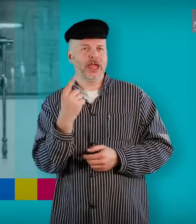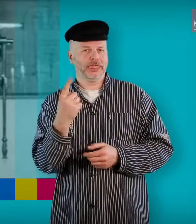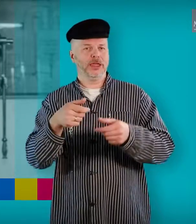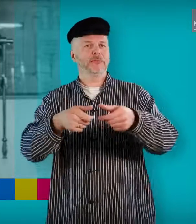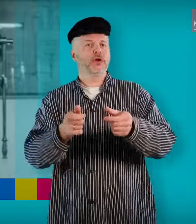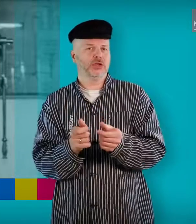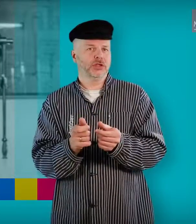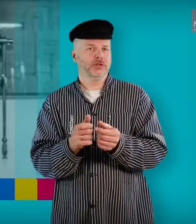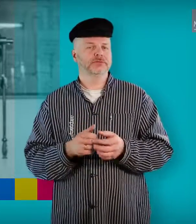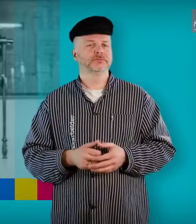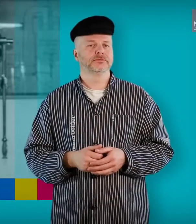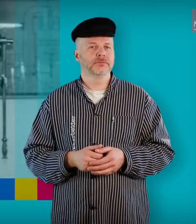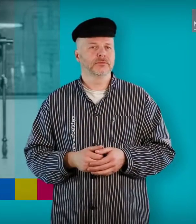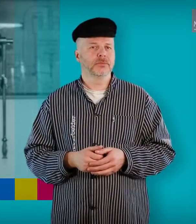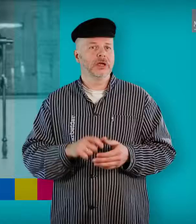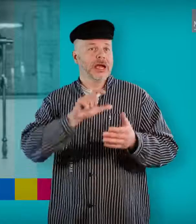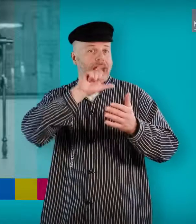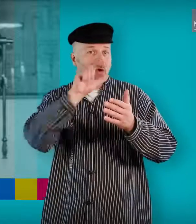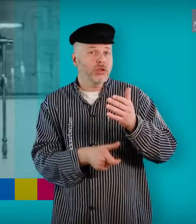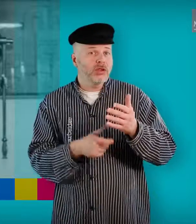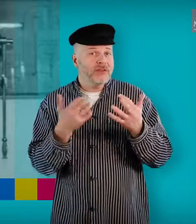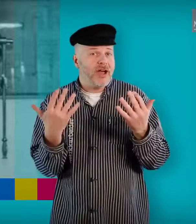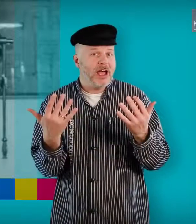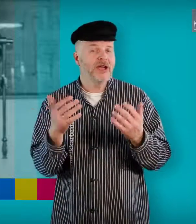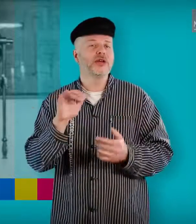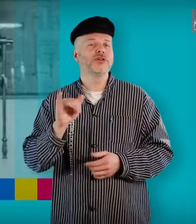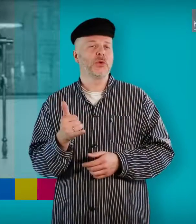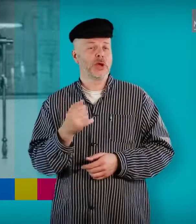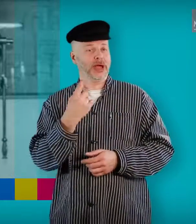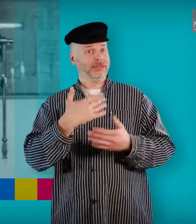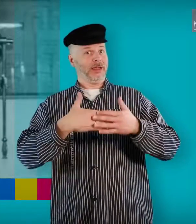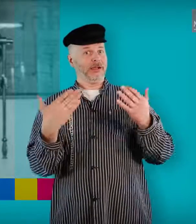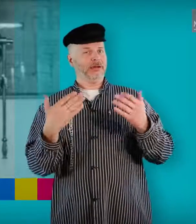boks. Rekorden var 1000 bokser på en dag.